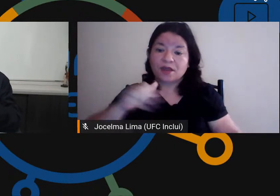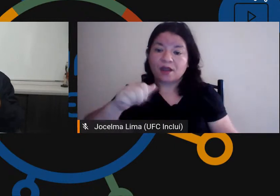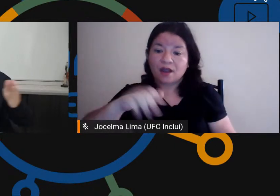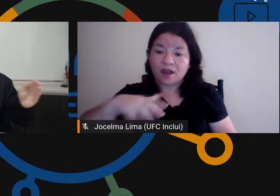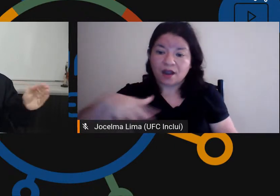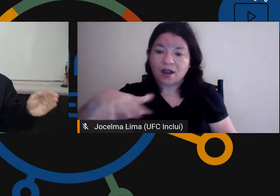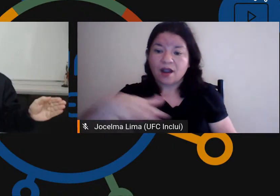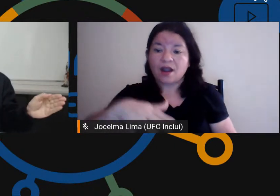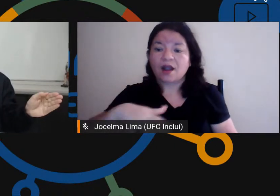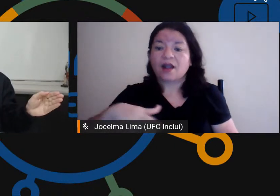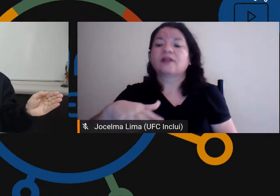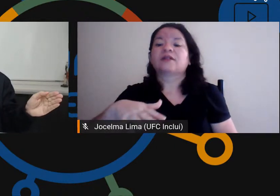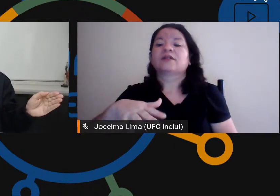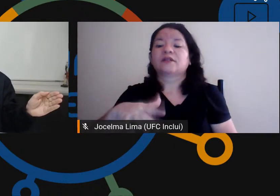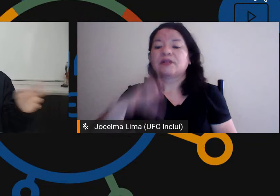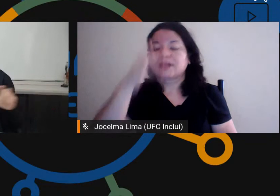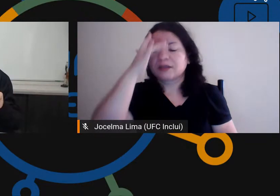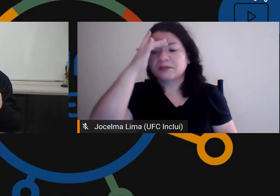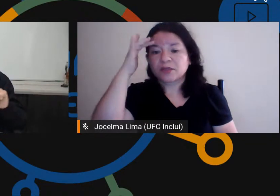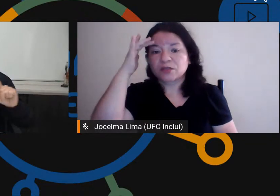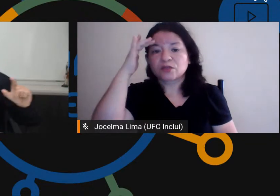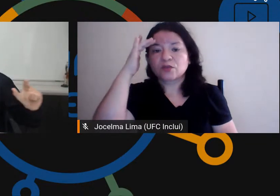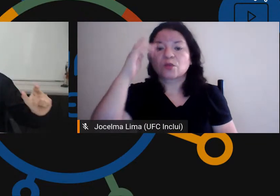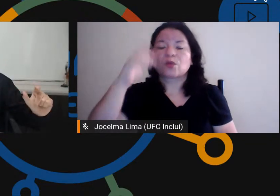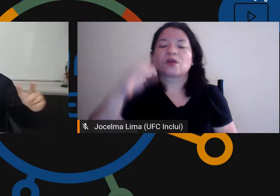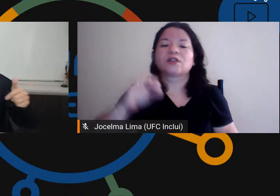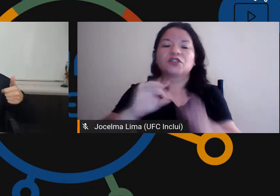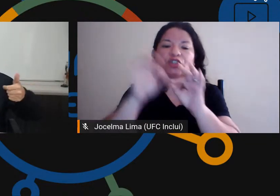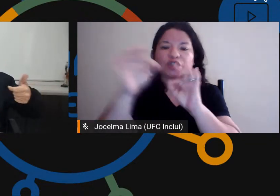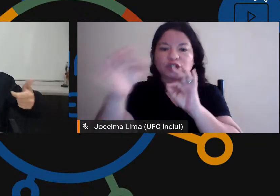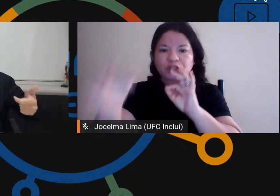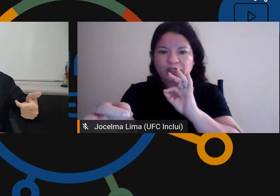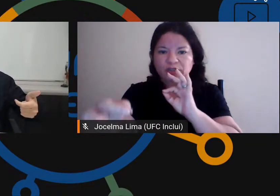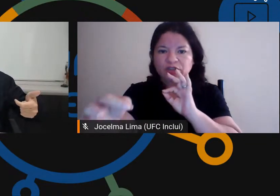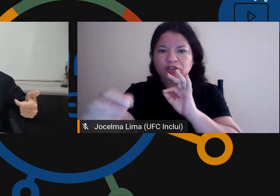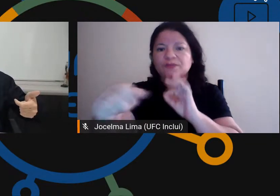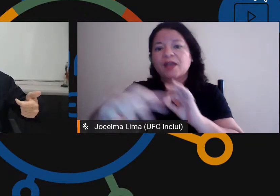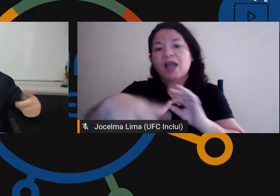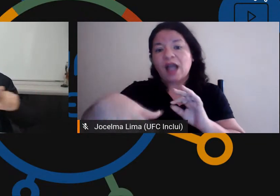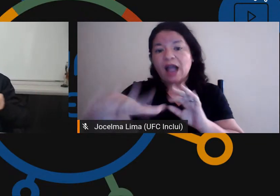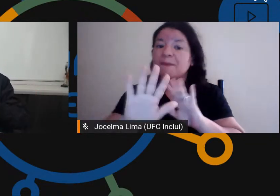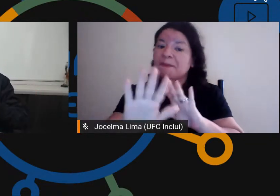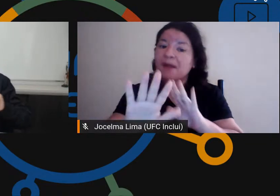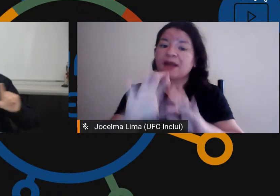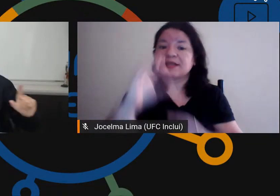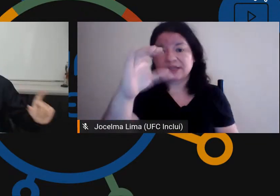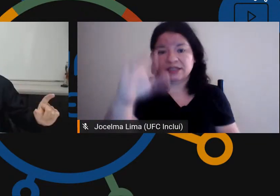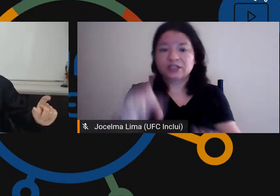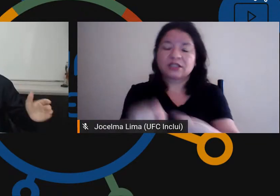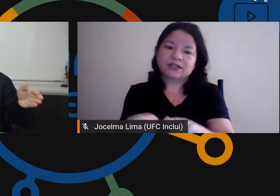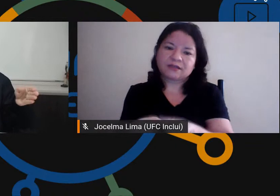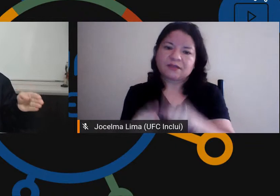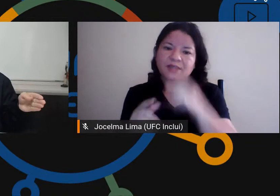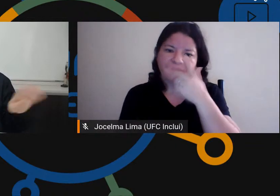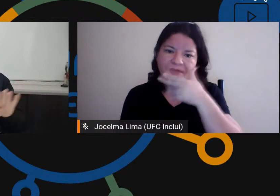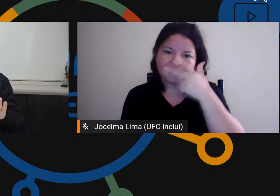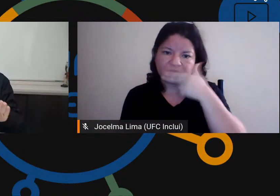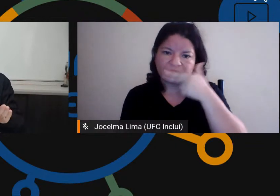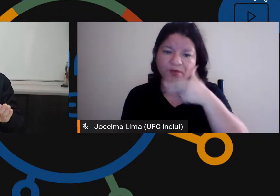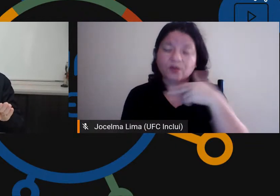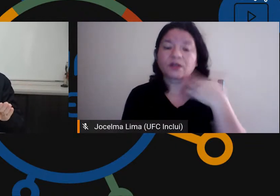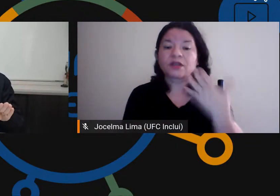pessoas de áreas mais distantes. Só que essas pessoas de áreas mais distantes são cientistas. Então, coisa que o cientista, em geral, tem que